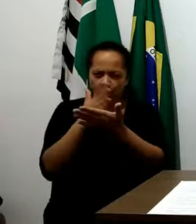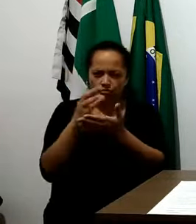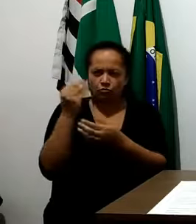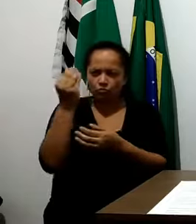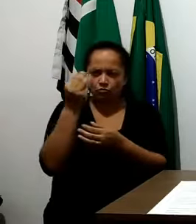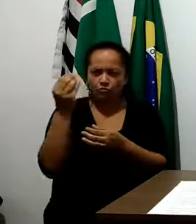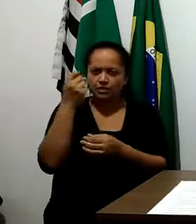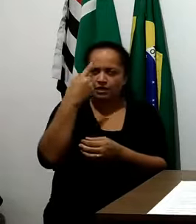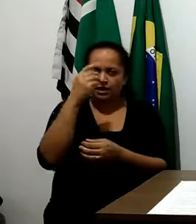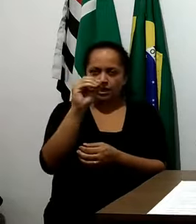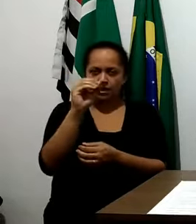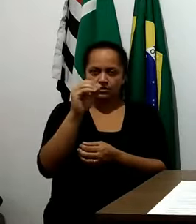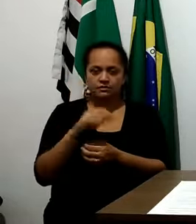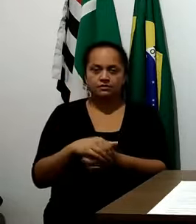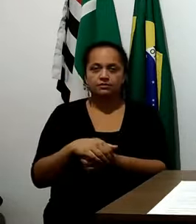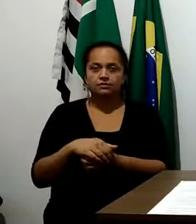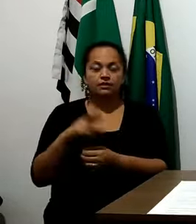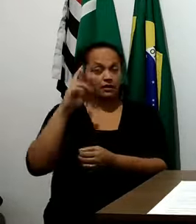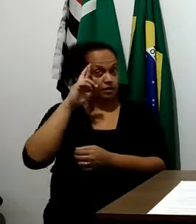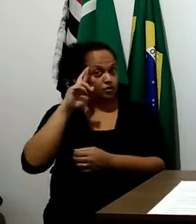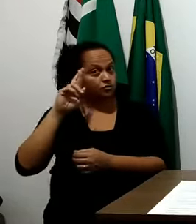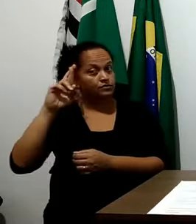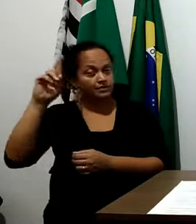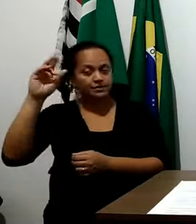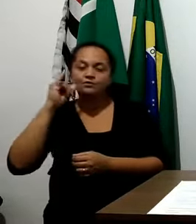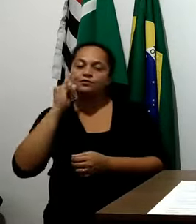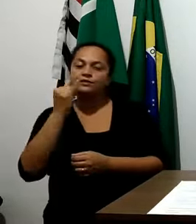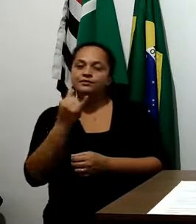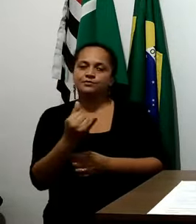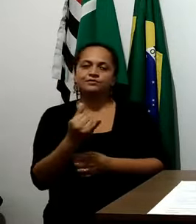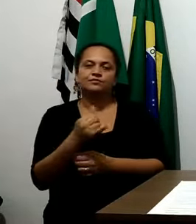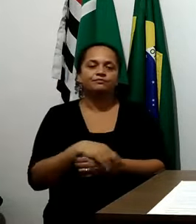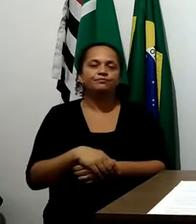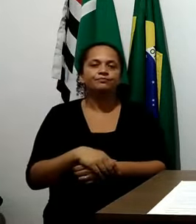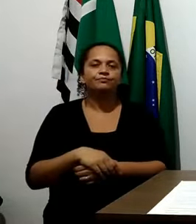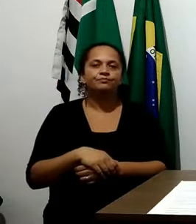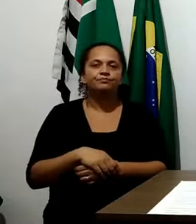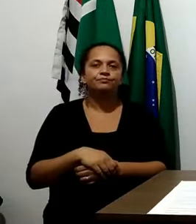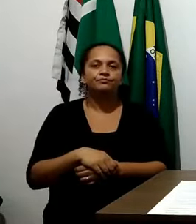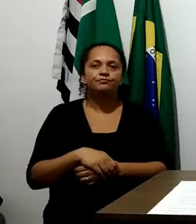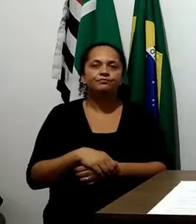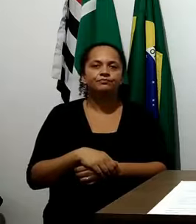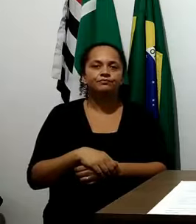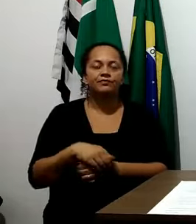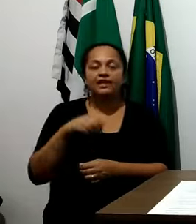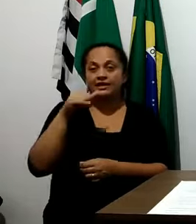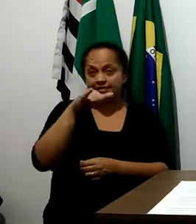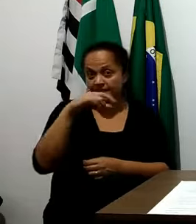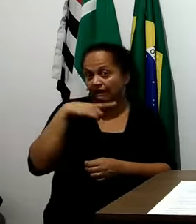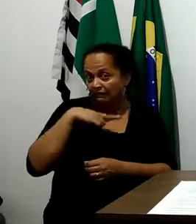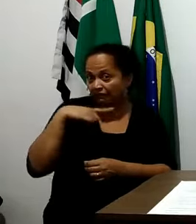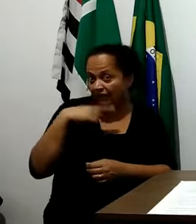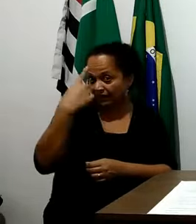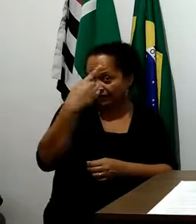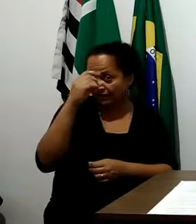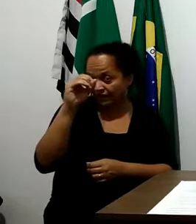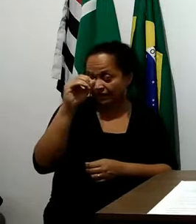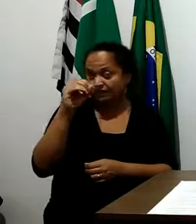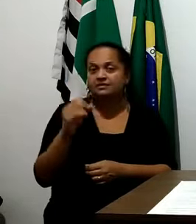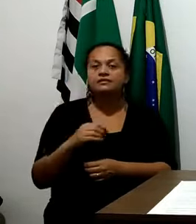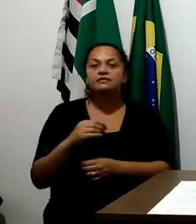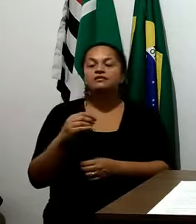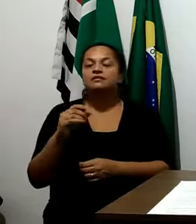e o Senhor respondeu, né, no versículo 32, no finalzinho do 32, se tiver 10, não a